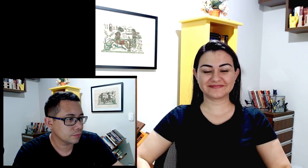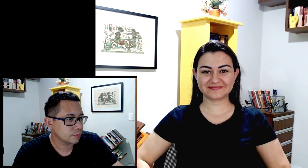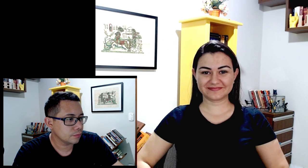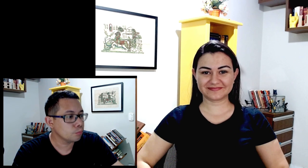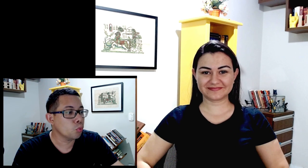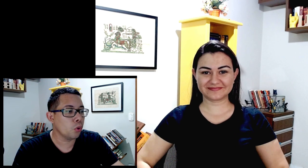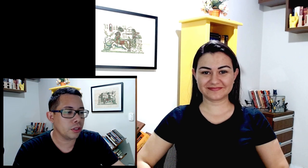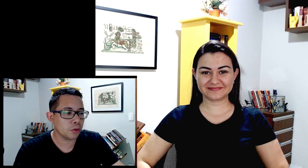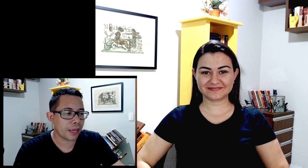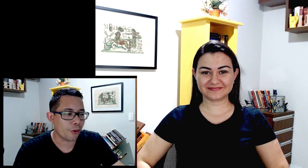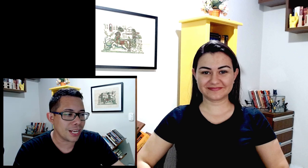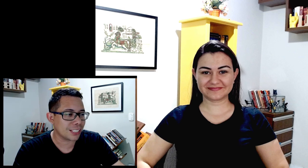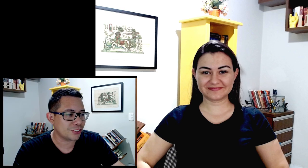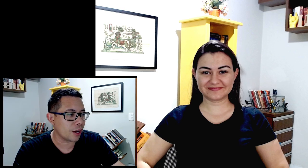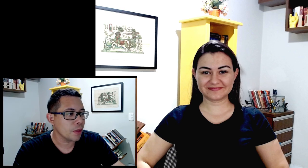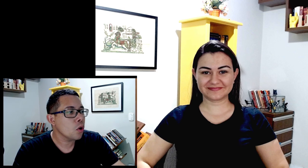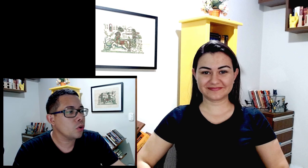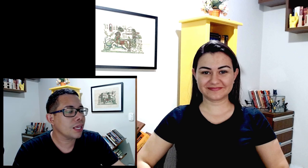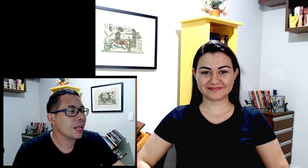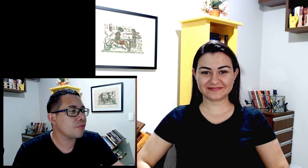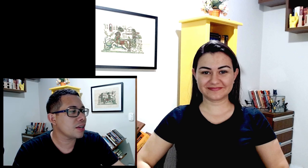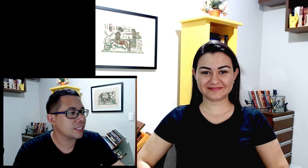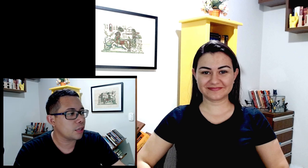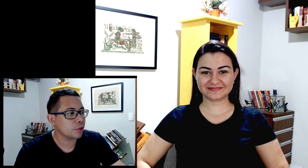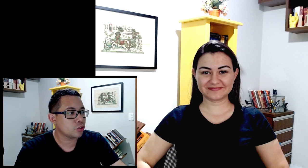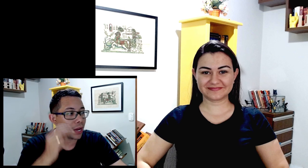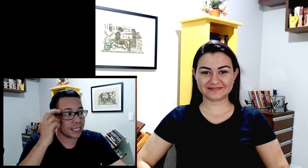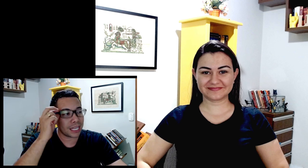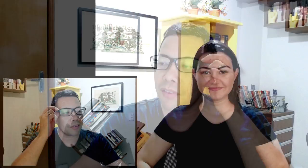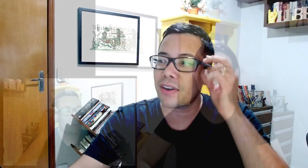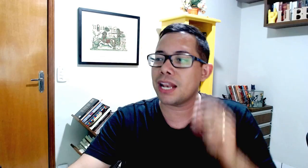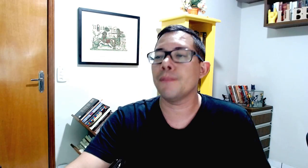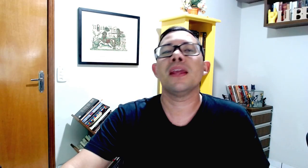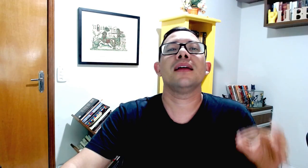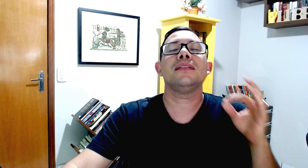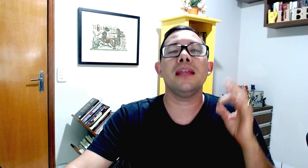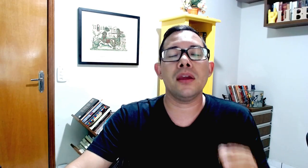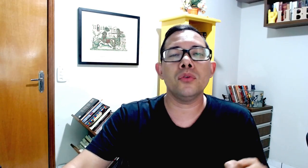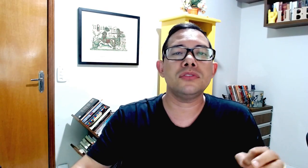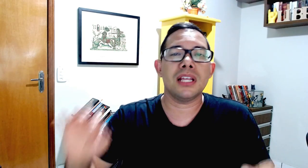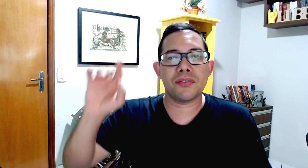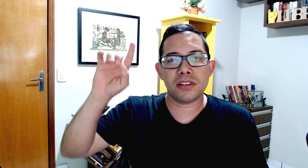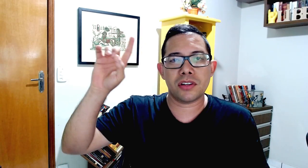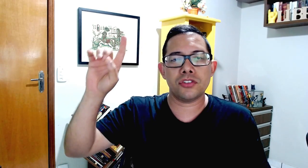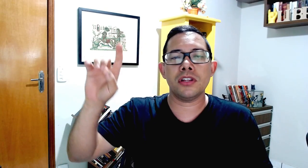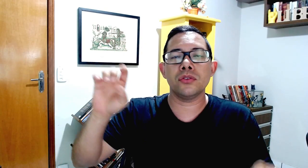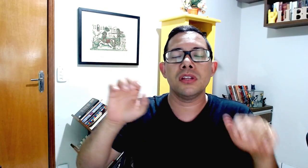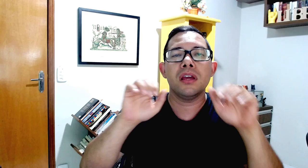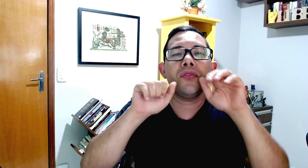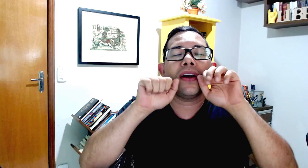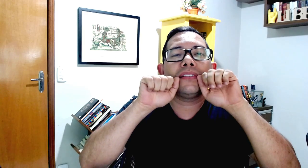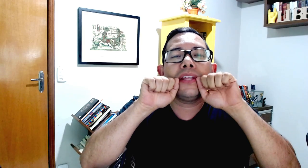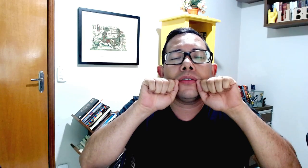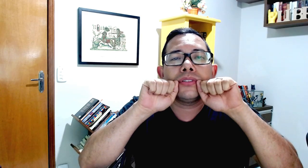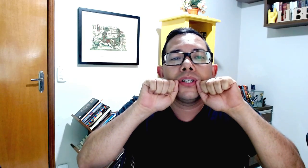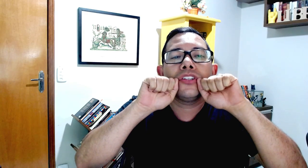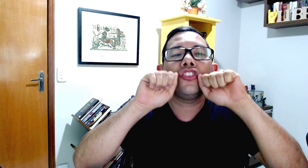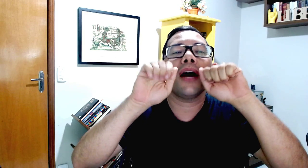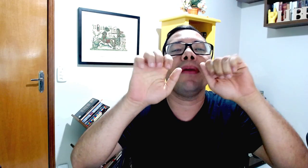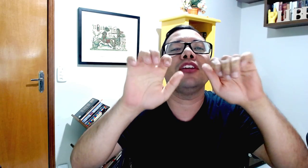é muito bem olha só o que que ela faz aqui pessoal aqui ela fala Deus ela faz mal de Deus e faz Deus te